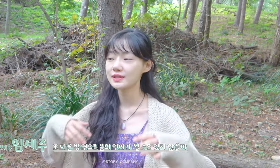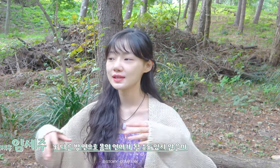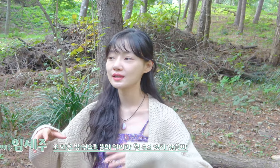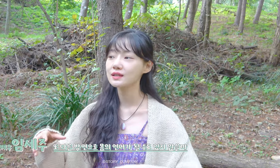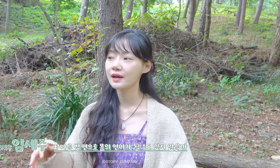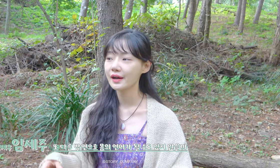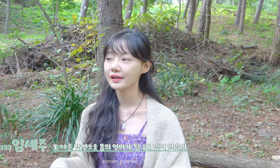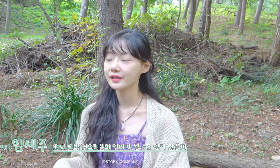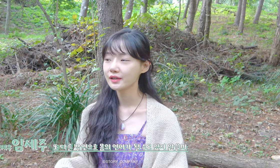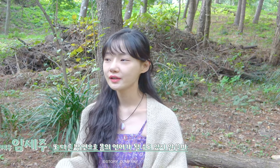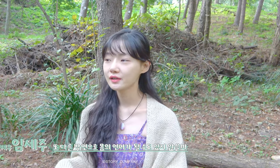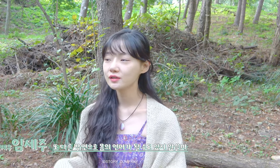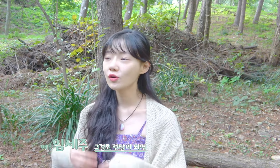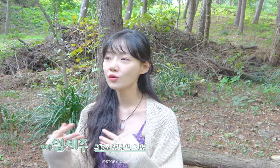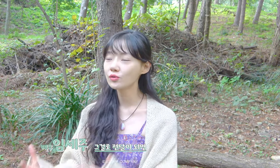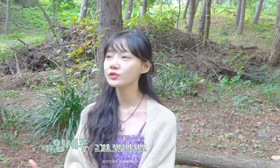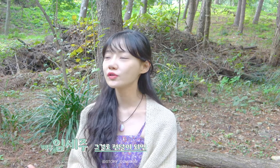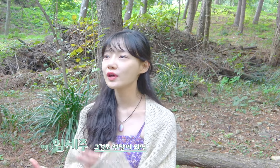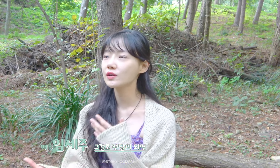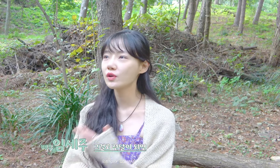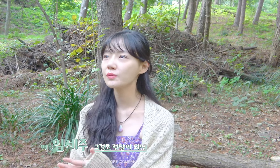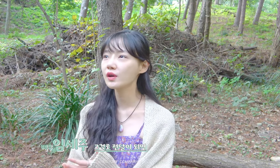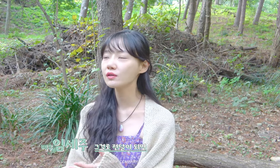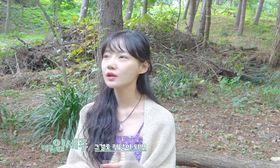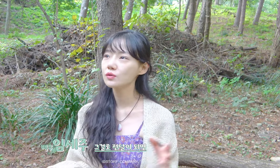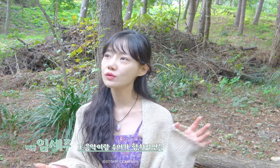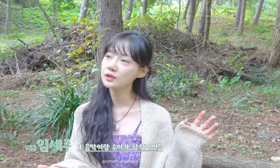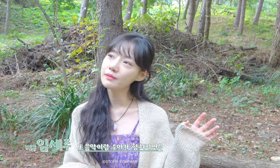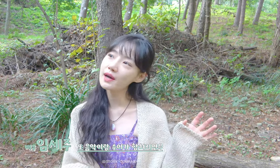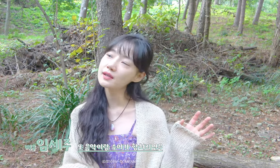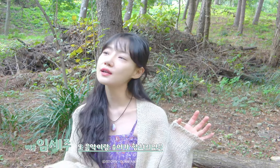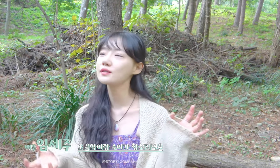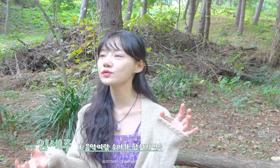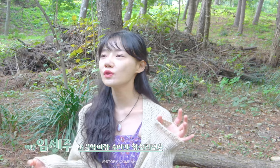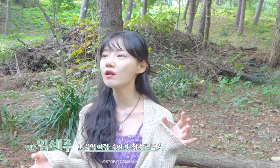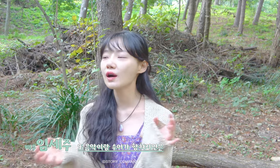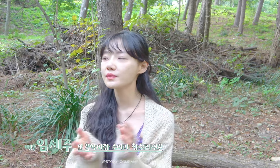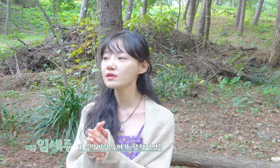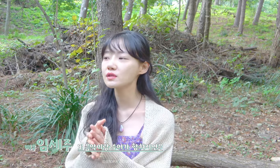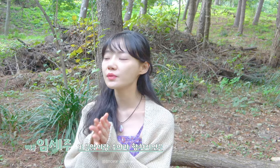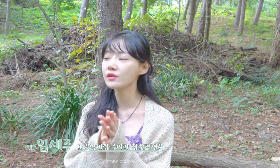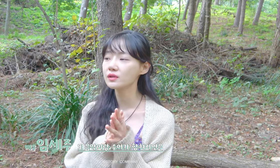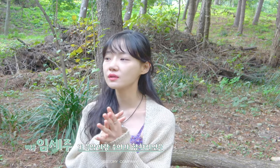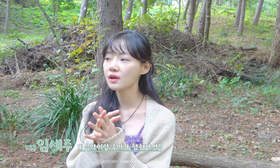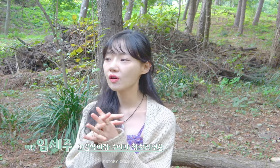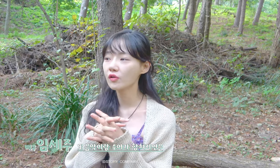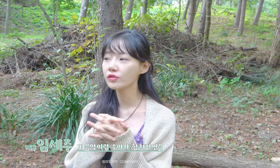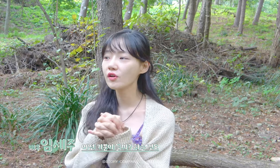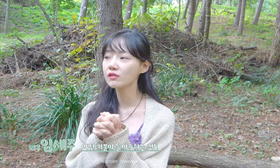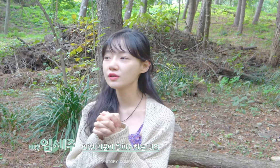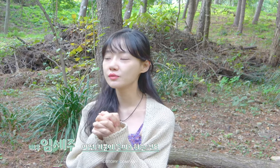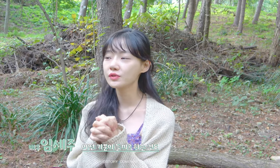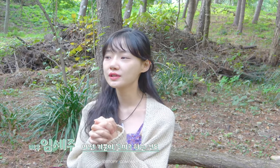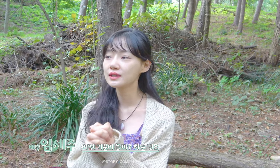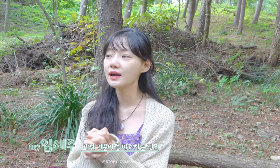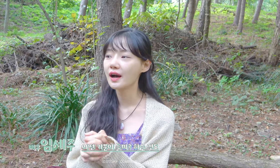있지 않을까 그걸로 전달이 되면 음악이랑 수어가 합쳐지면 어떤 기분이 될까